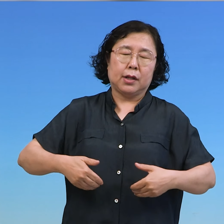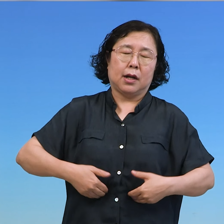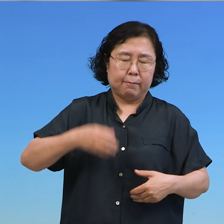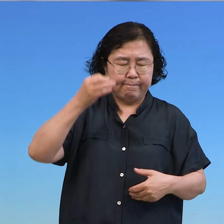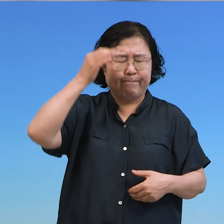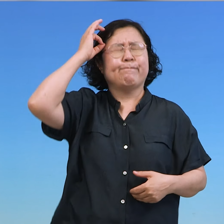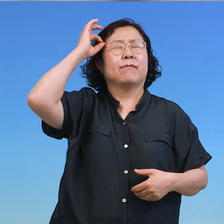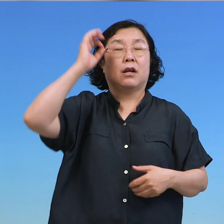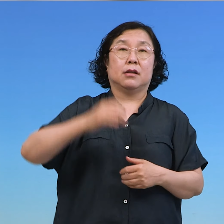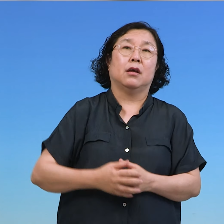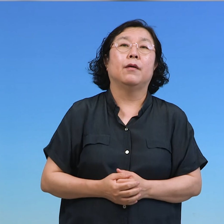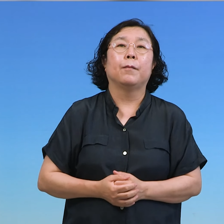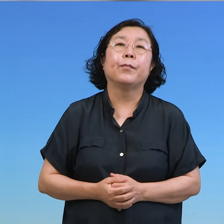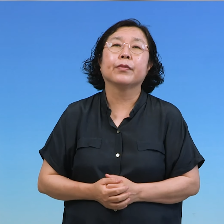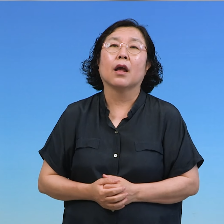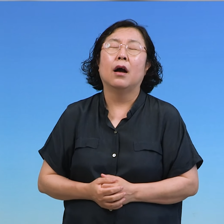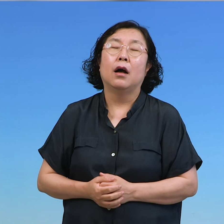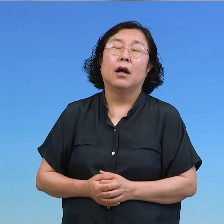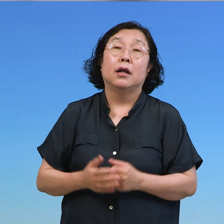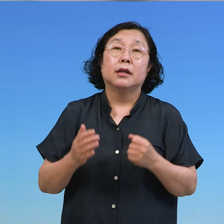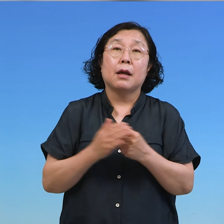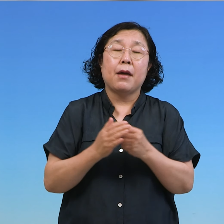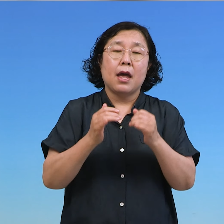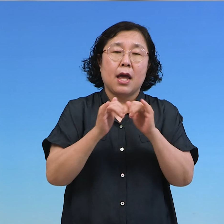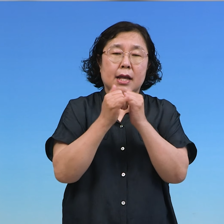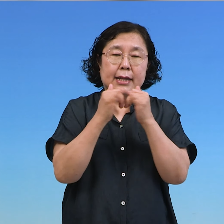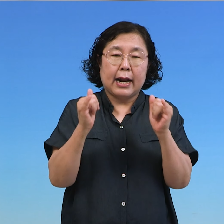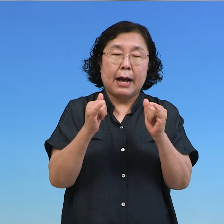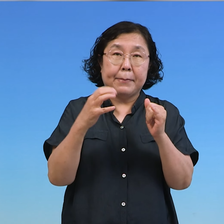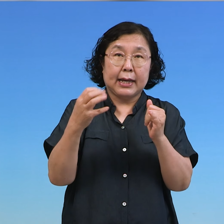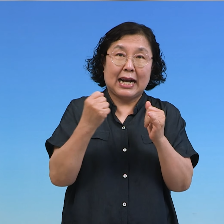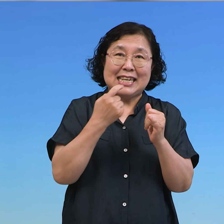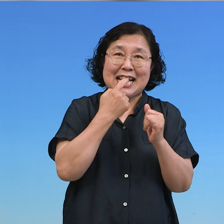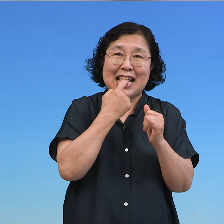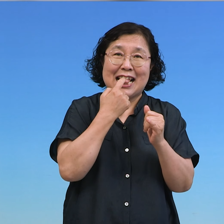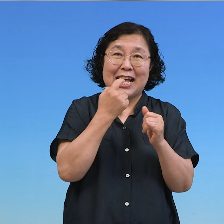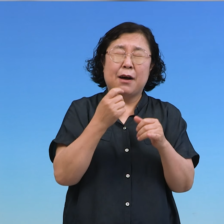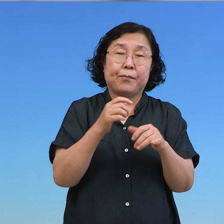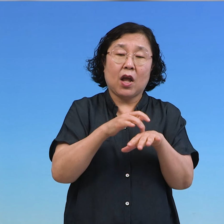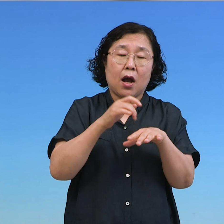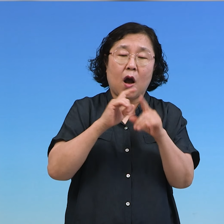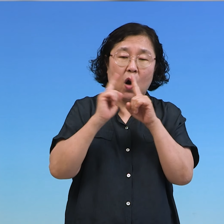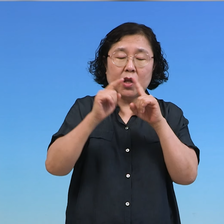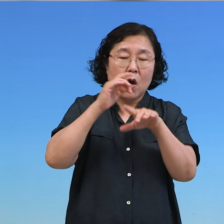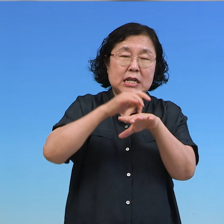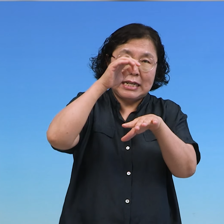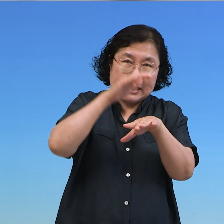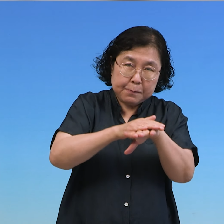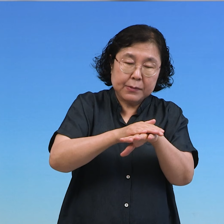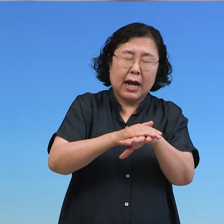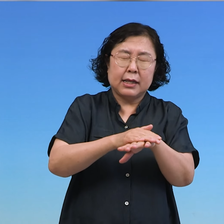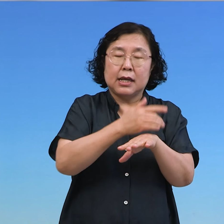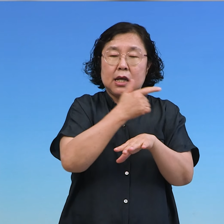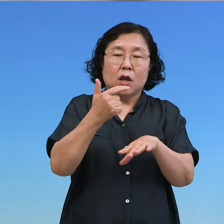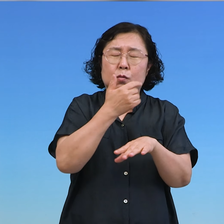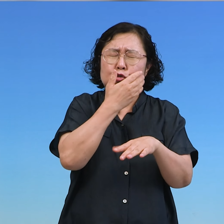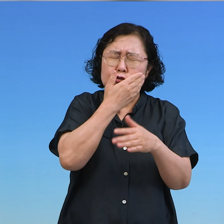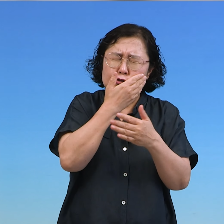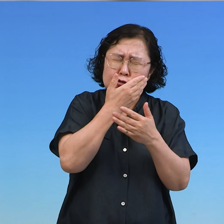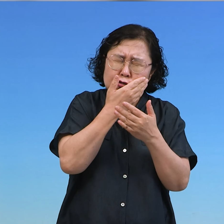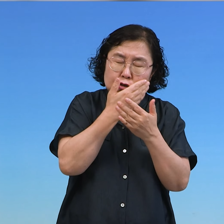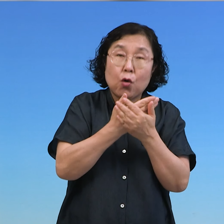이렇게 인간이 가진 어느 습관이 이 혀 이거 어떻게 사용하느냐가 그 인생에 굉장히 중요한